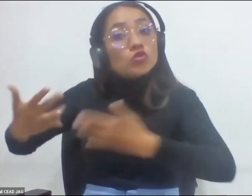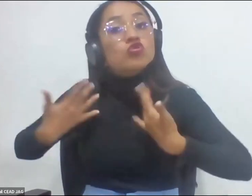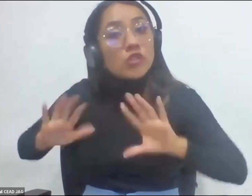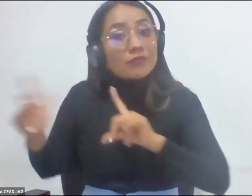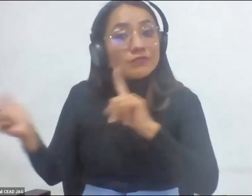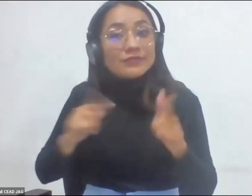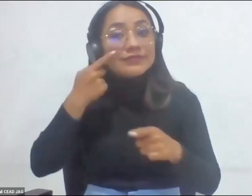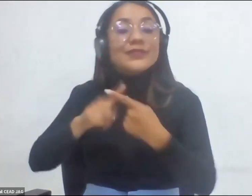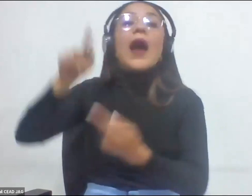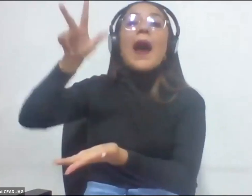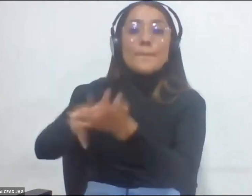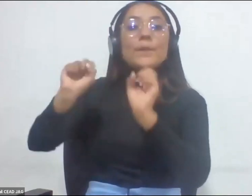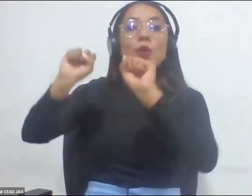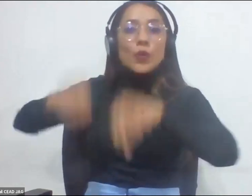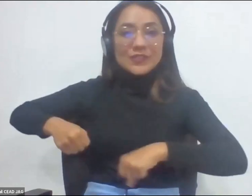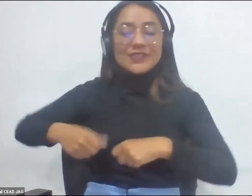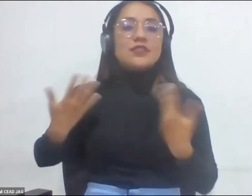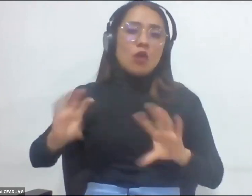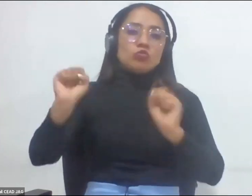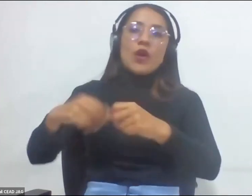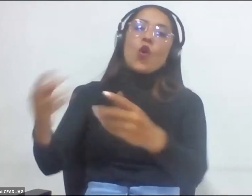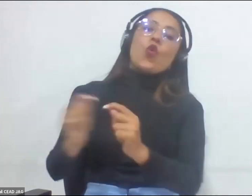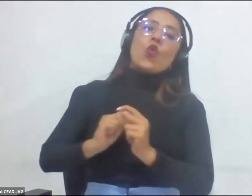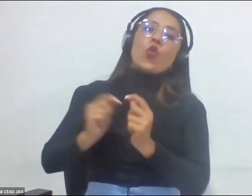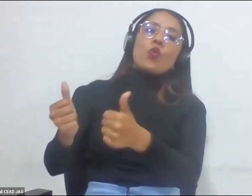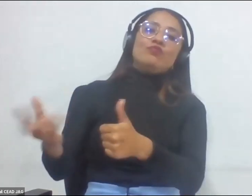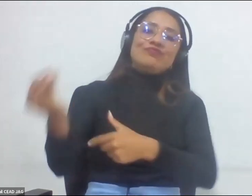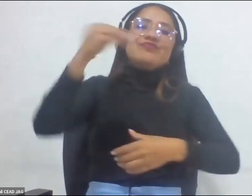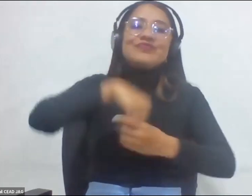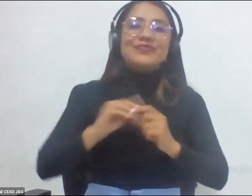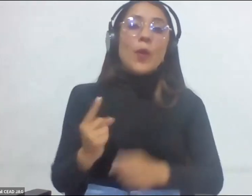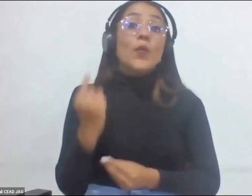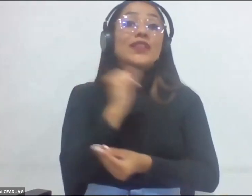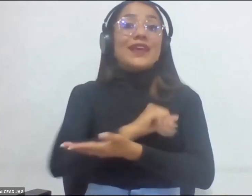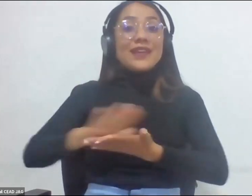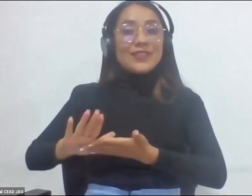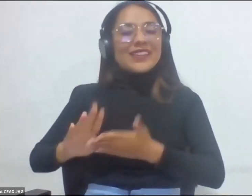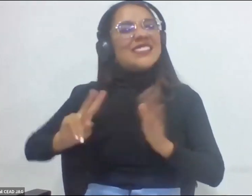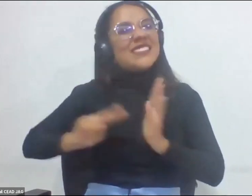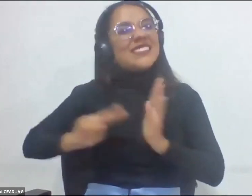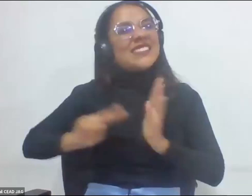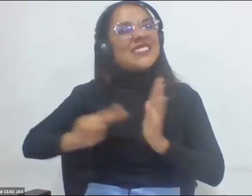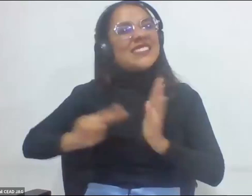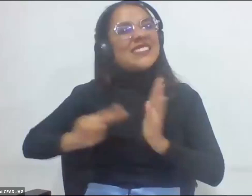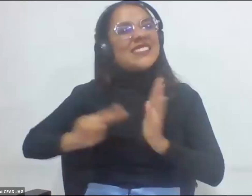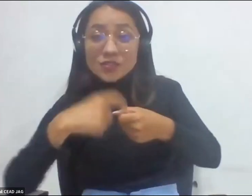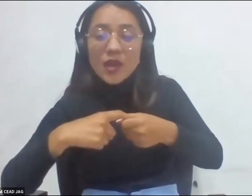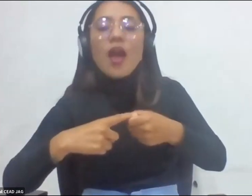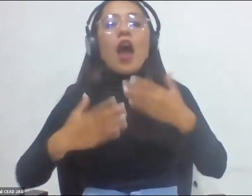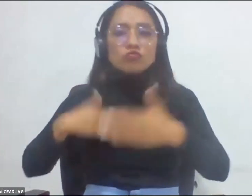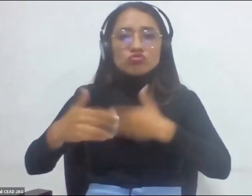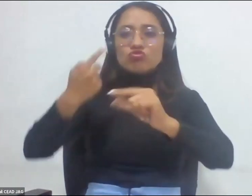de validación y puede ser incluido dentro de la política entonces nuestros aspirantes reciben un correo electrónico